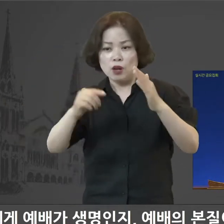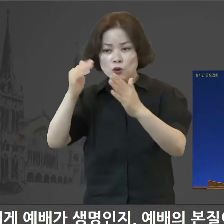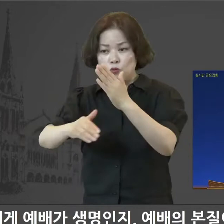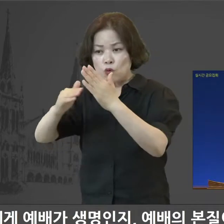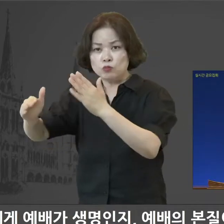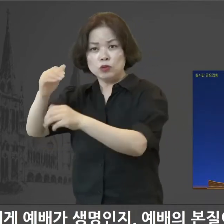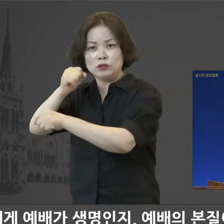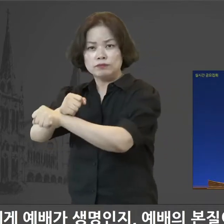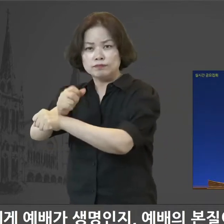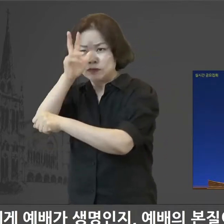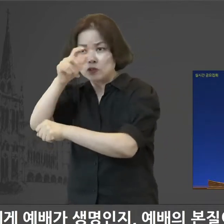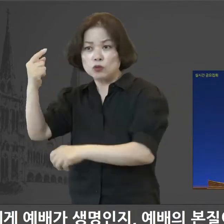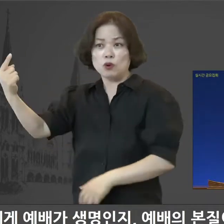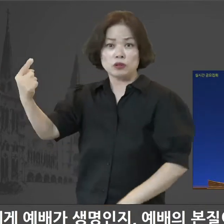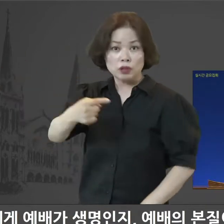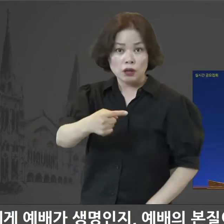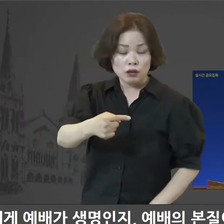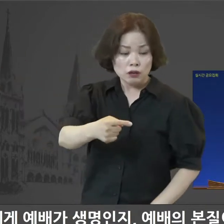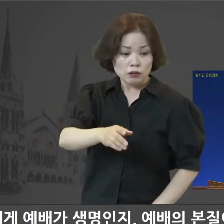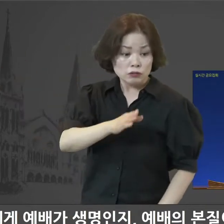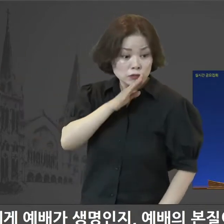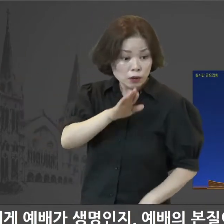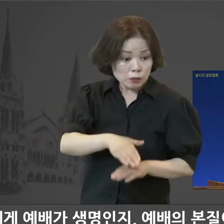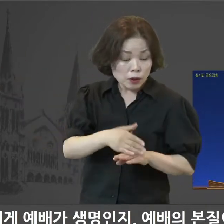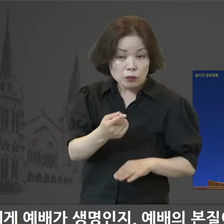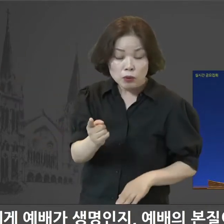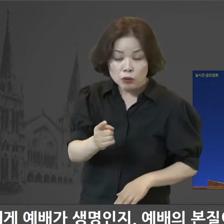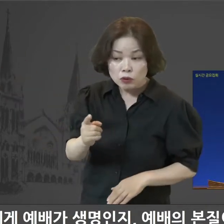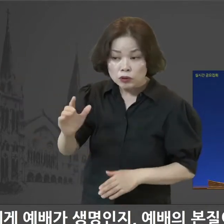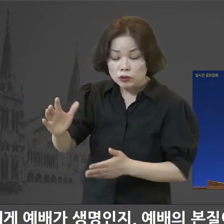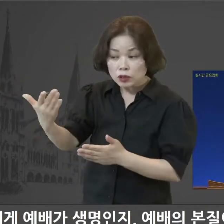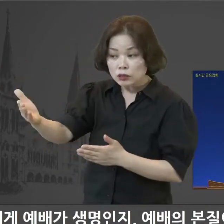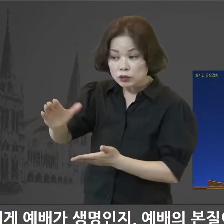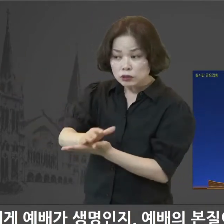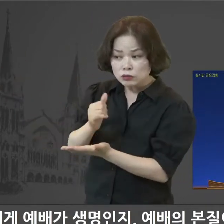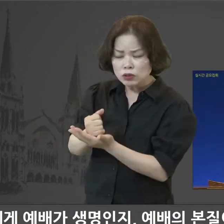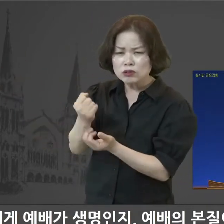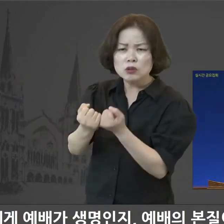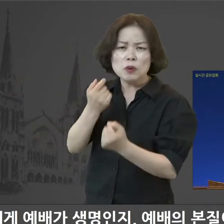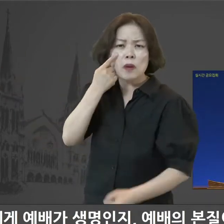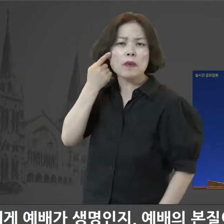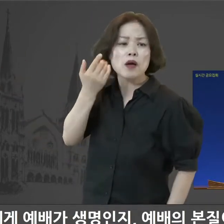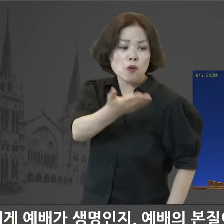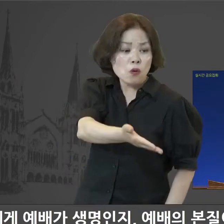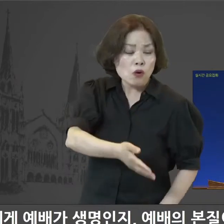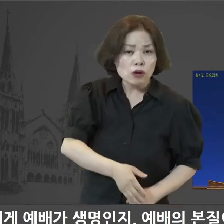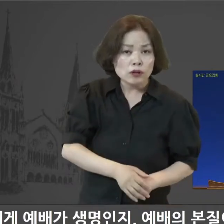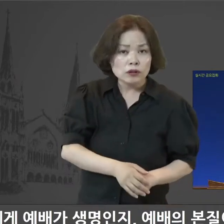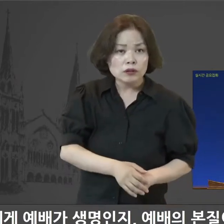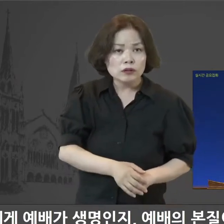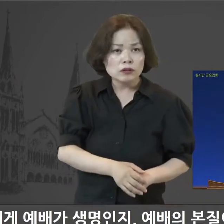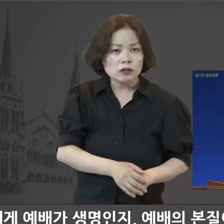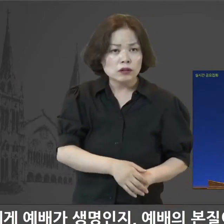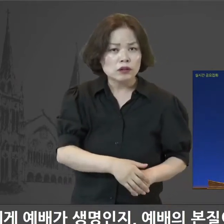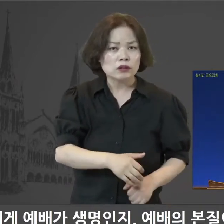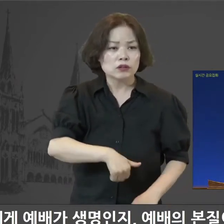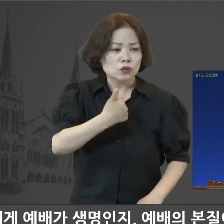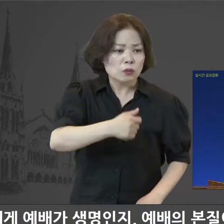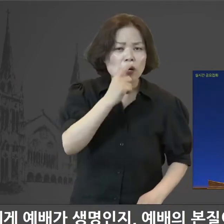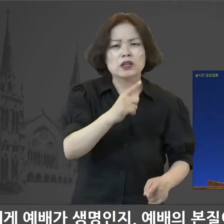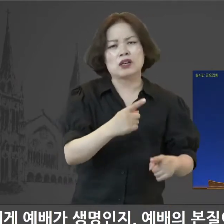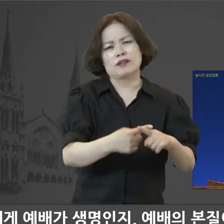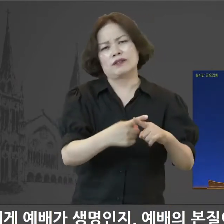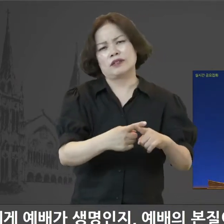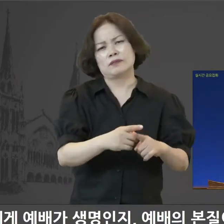공무원한테 진정한 예배가 뭐죠? 당신 크리스찬이면 나한테 좀 설명 좀 해보세요 할 때 욕설밖에 생각이 안 난다면